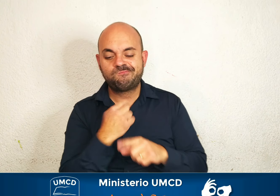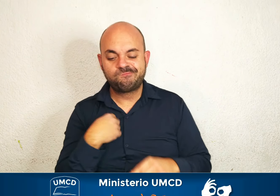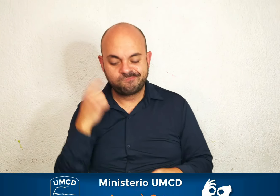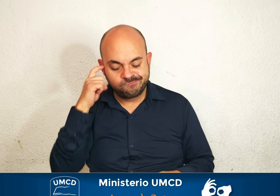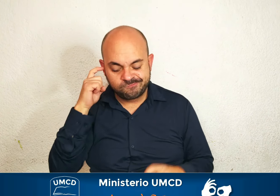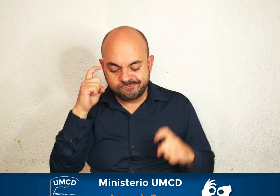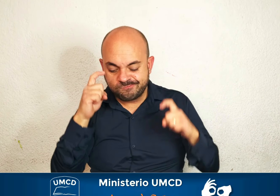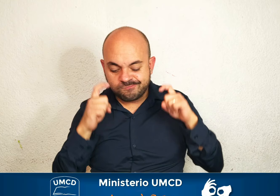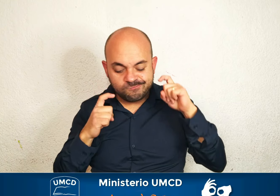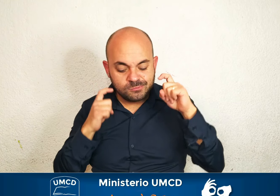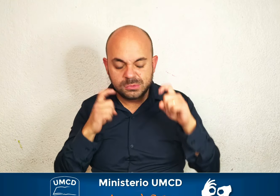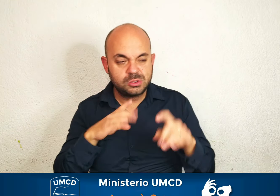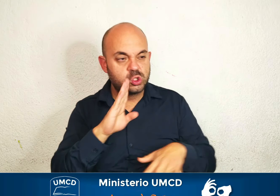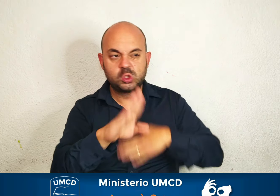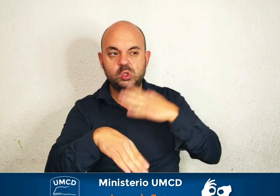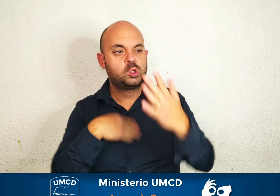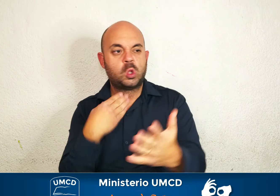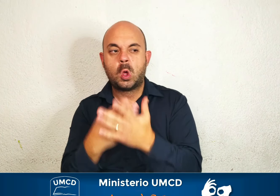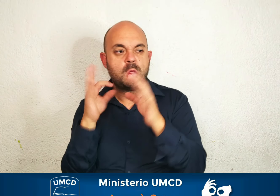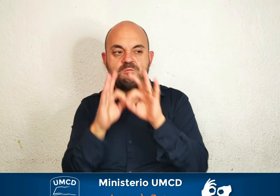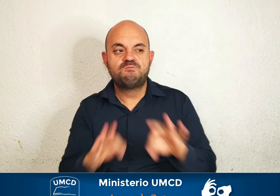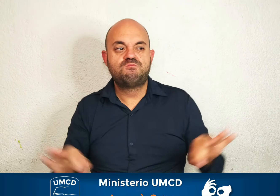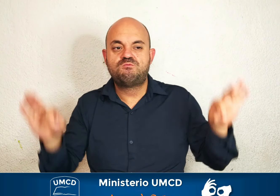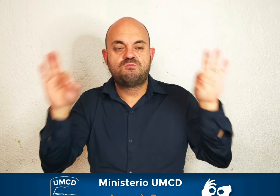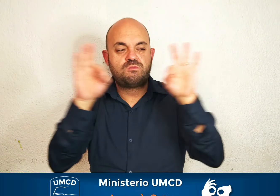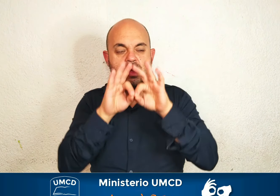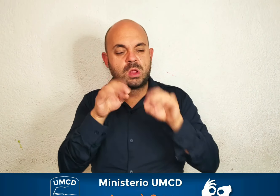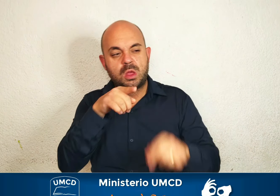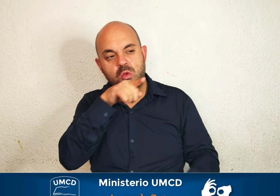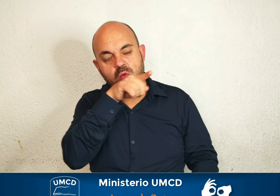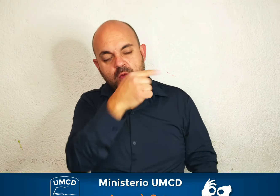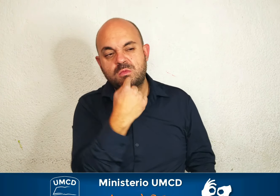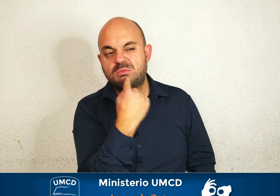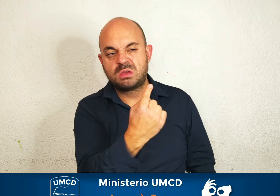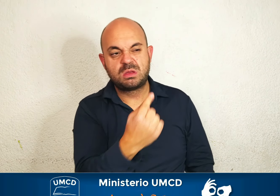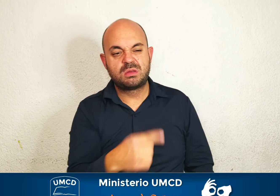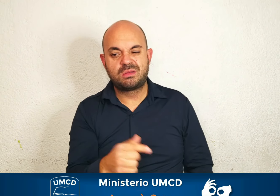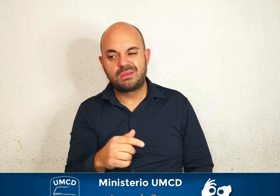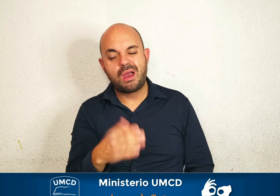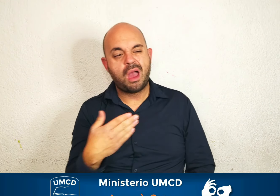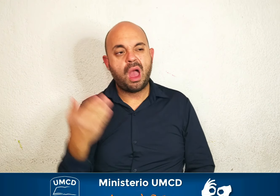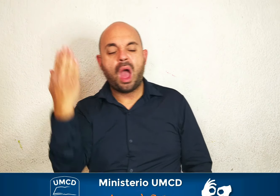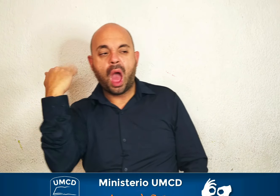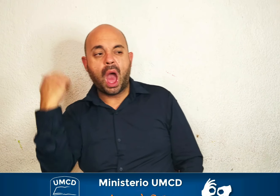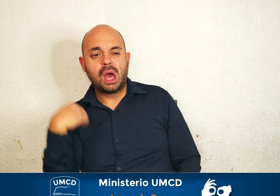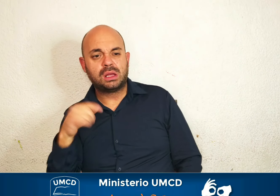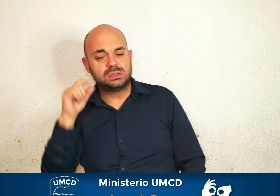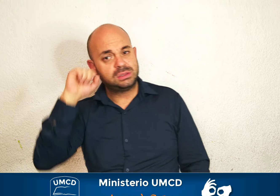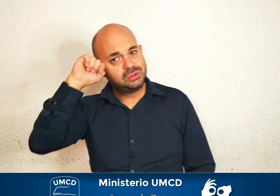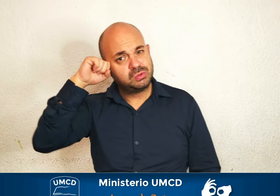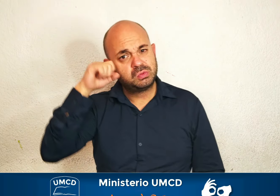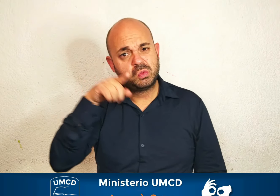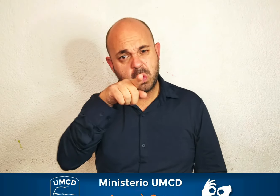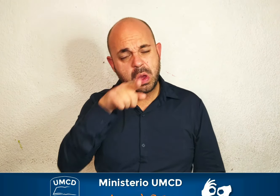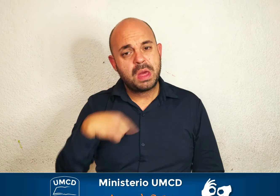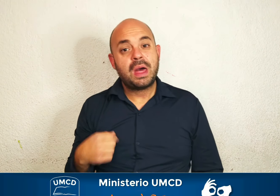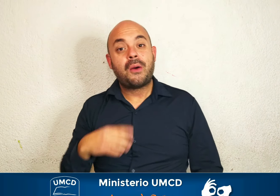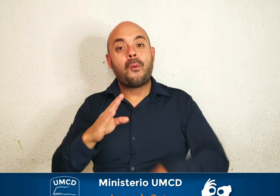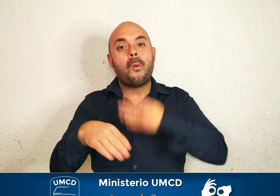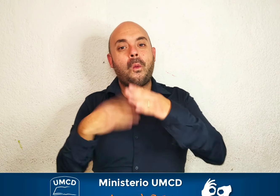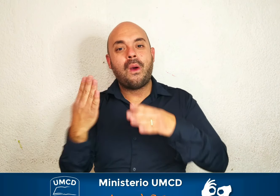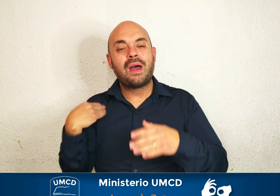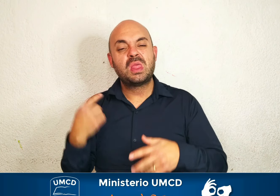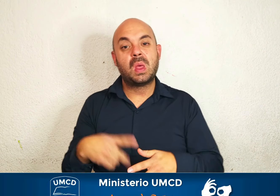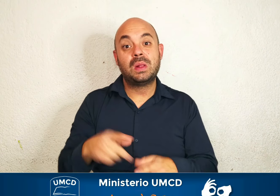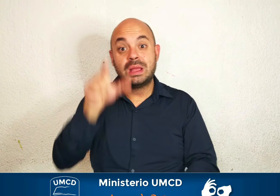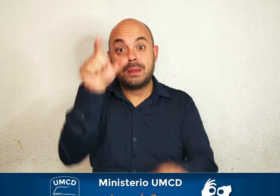es más que todos los holocaustos y sacrificios. Los holocaustos y los sacrificios eran las cosas que ellos hacían para